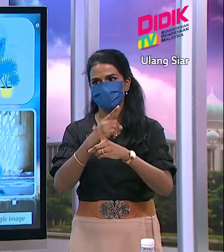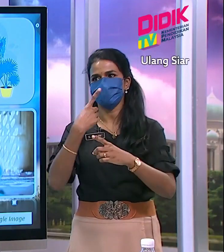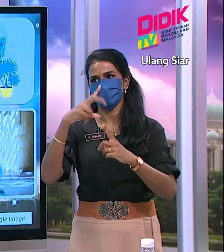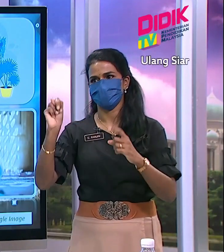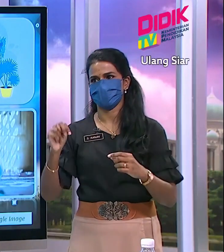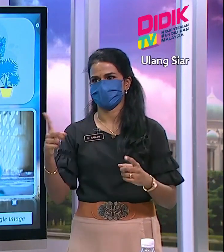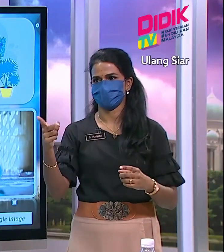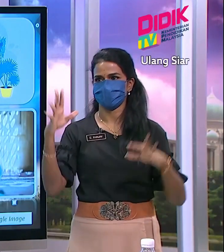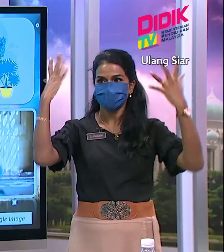Betul jawapan dia.